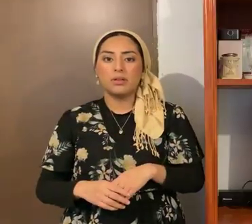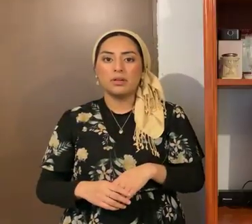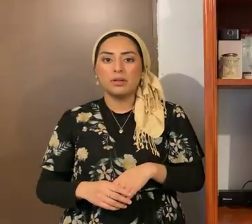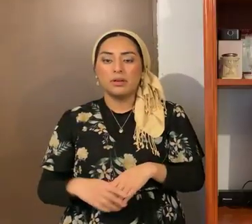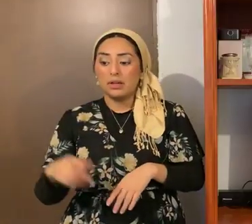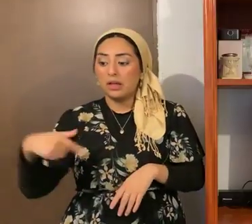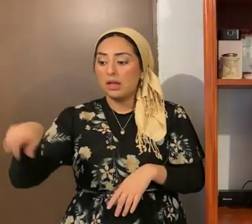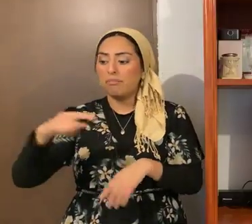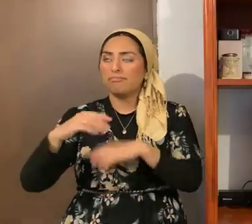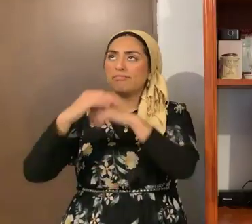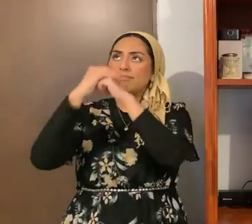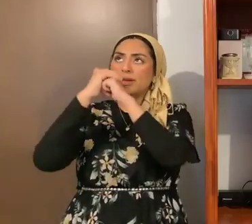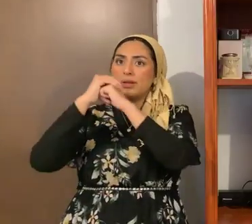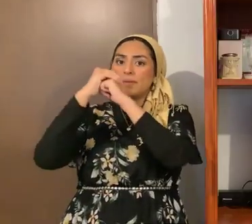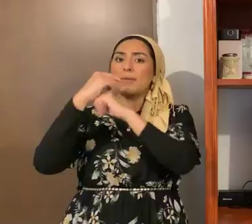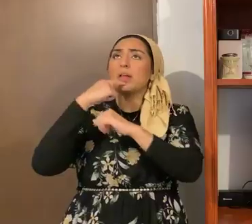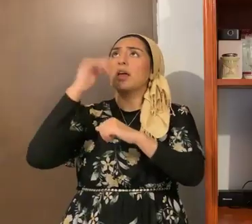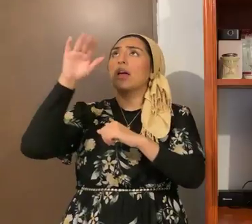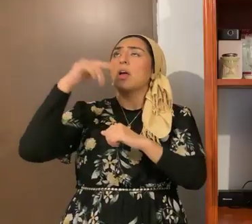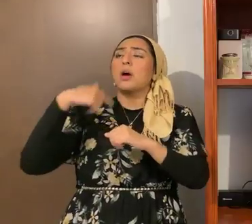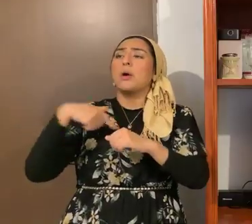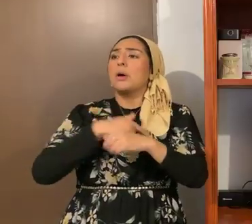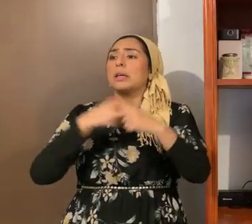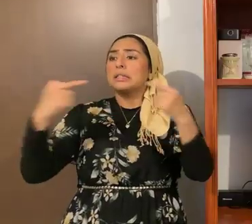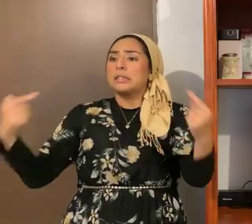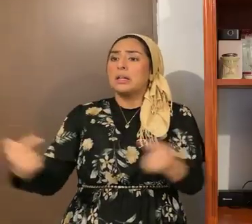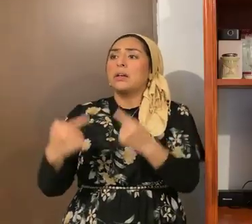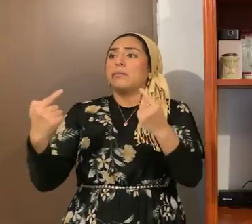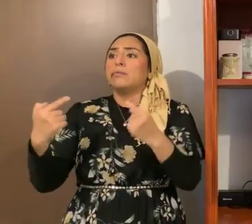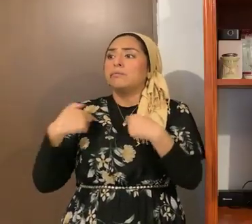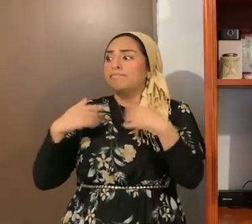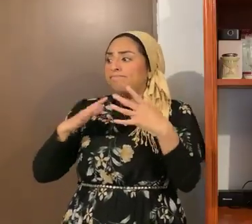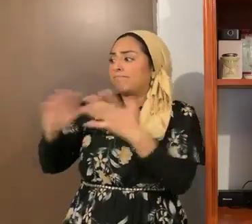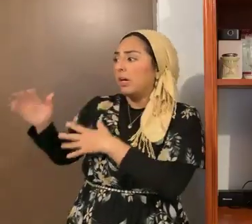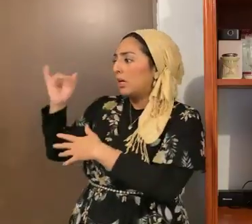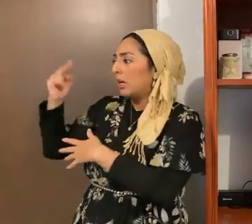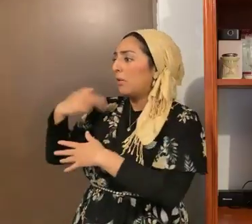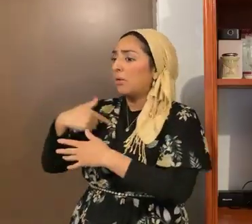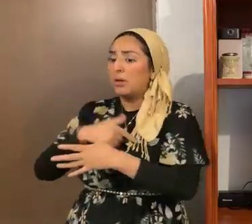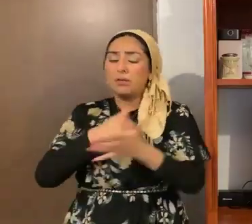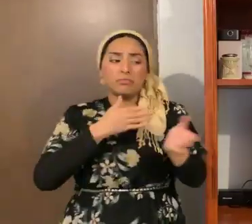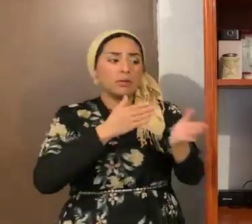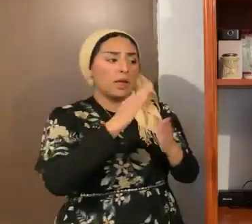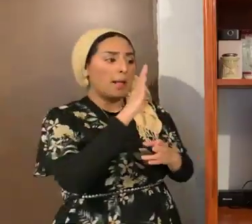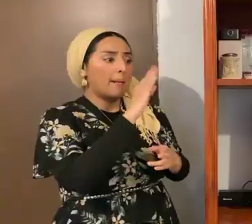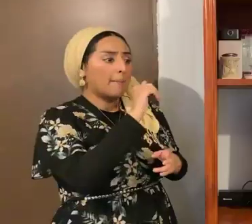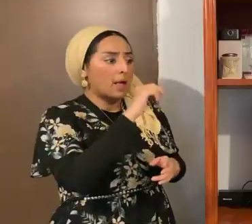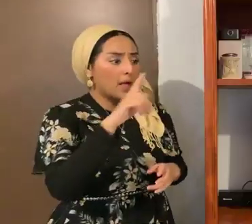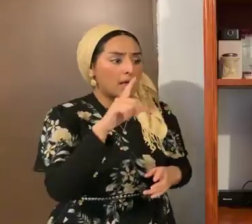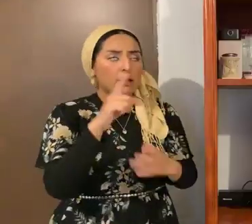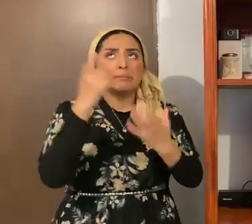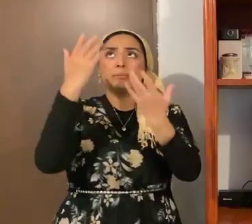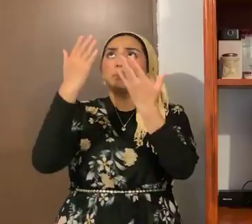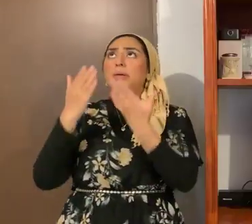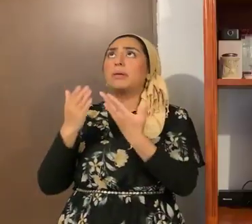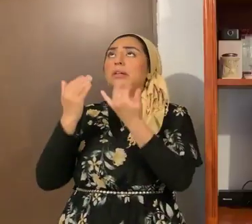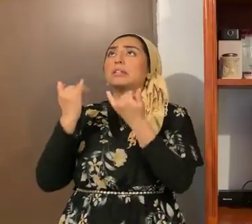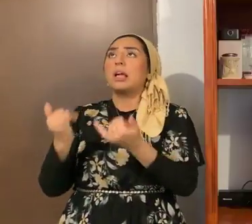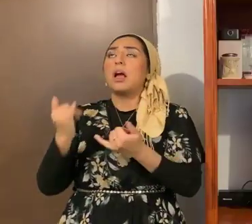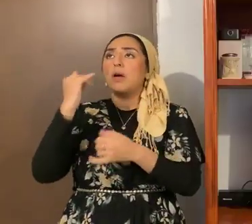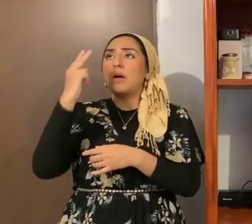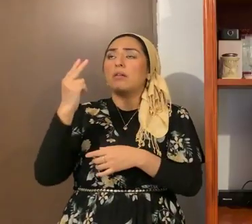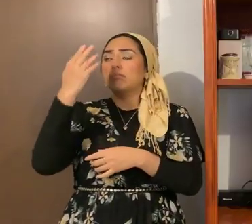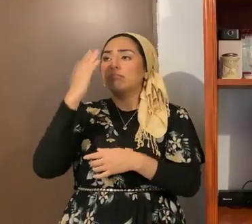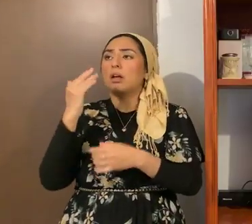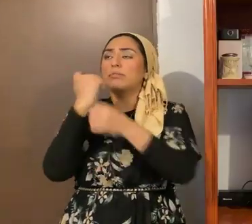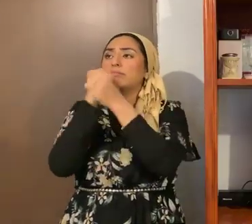Y ellos clamaron a Yahweh y dijeron, hemos pecado, porque hemos dejado a Yahweh, y hemos servido a los Baales y a Astarot. Líbranos pues ahora de mano de